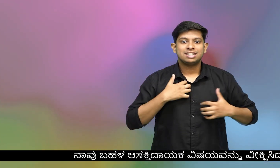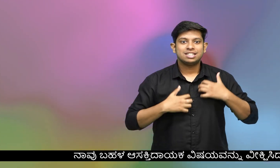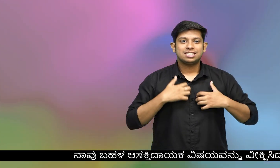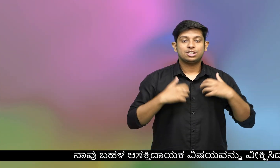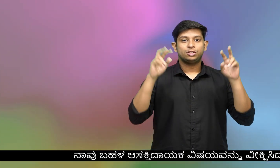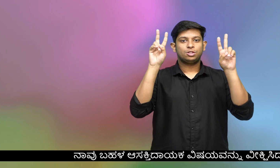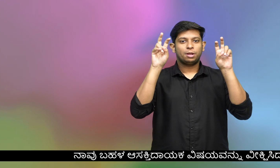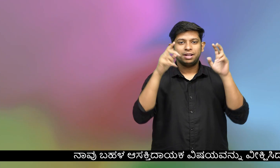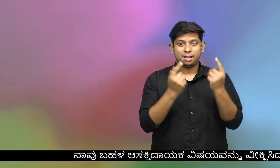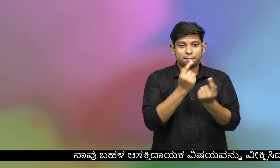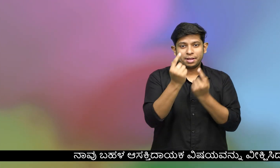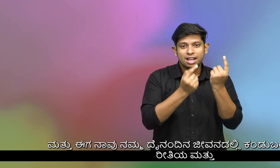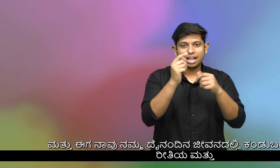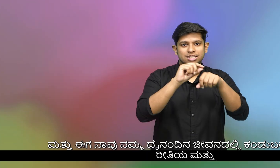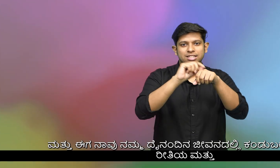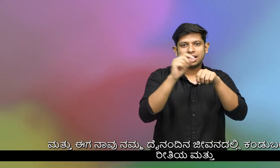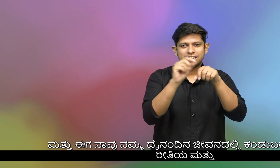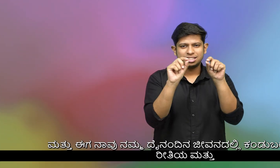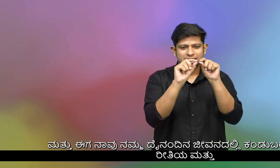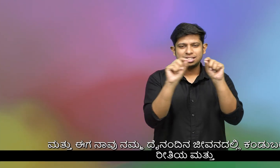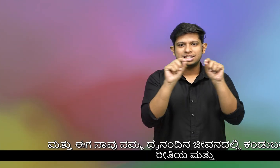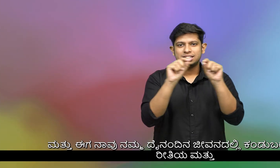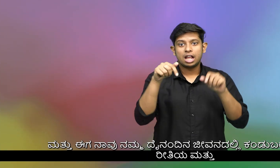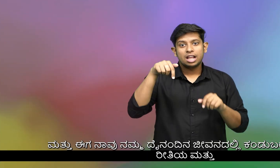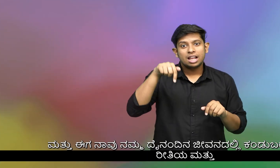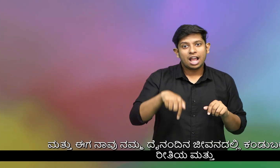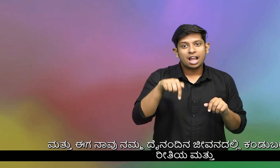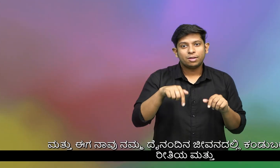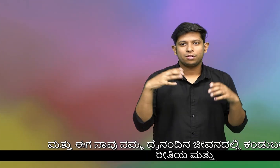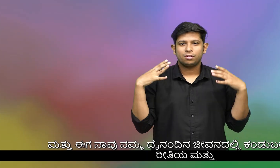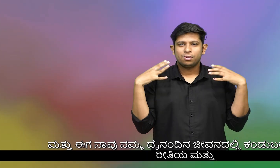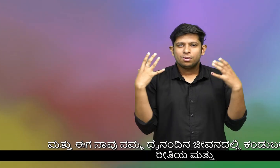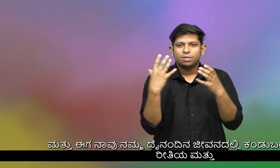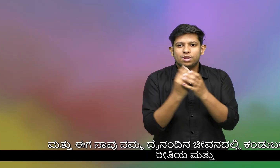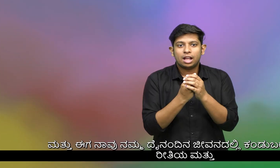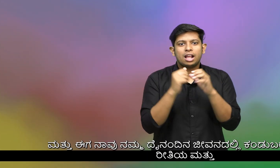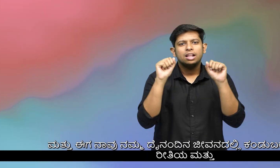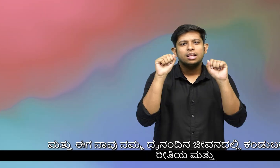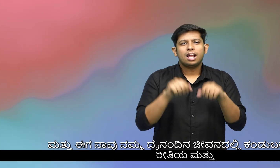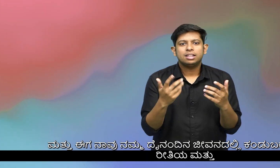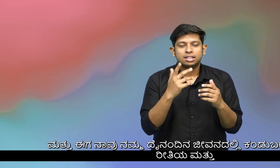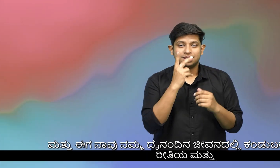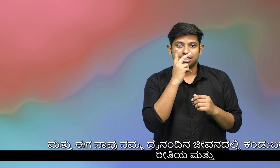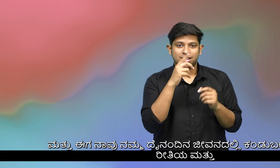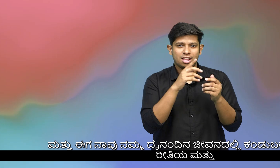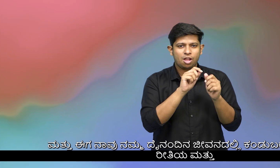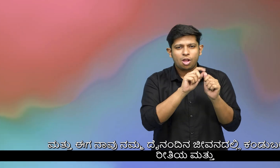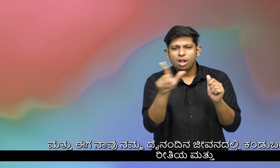ವಿಷಯವನ್ನು ವೀಕ್ಷಿಸಿದ್ದೇವೆ, ಸಸ್ಯ ಅಂಗಾಂಶಗಳು. ಮತ್ತು ಈಗ ನಾವು ನಮ್ಮ ದೈನಂದಿನ ಜೀವನದಲ್ಲಿ ಕಂಡುಬರುವ ಎಲ್ಲ